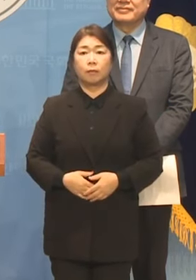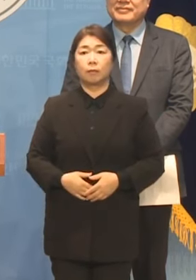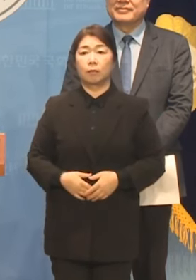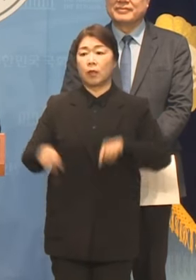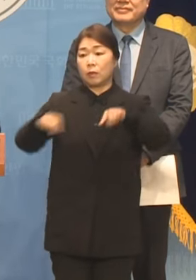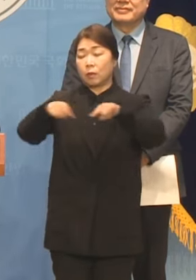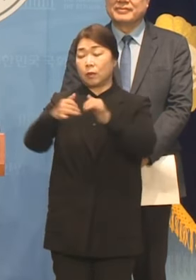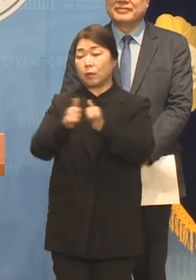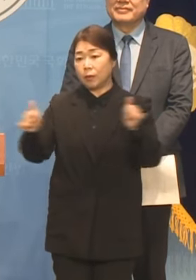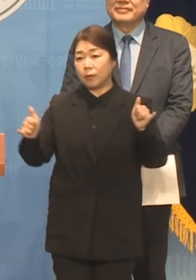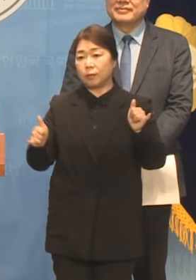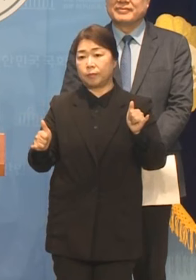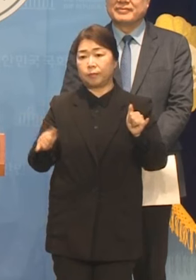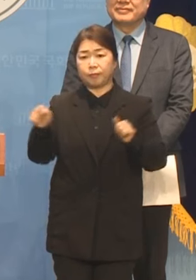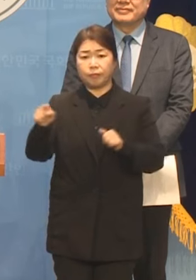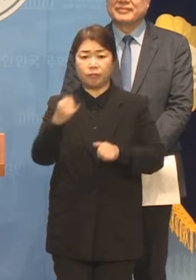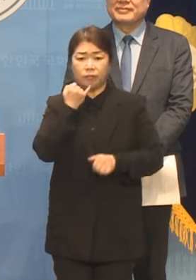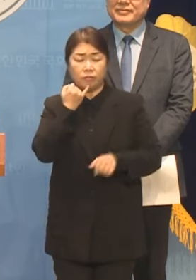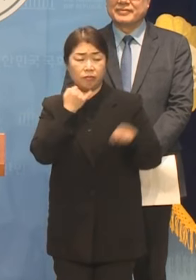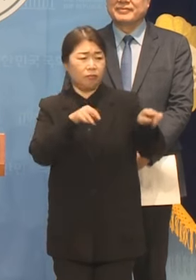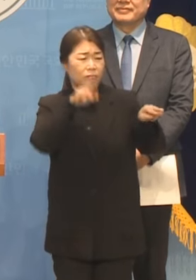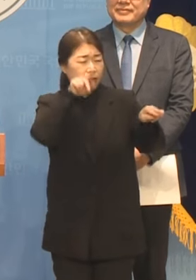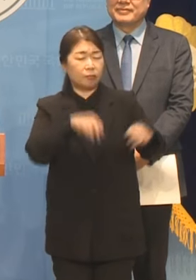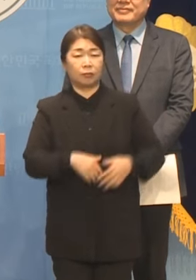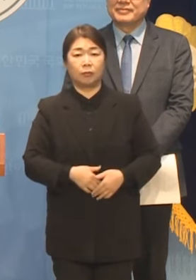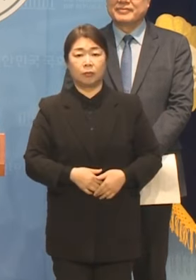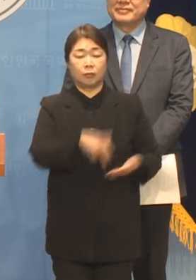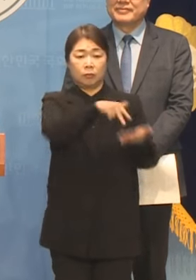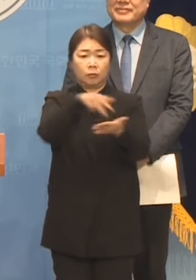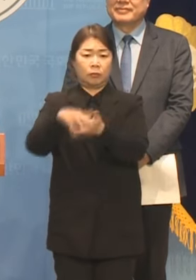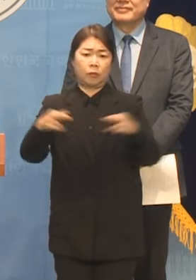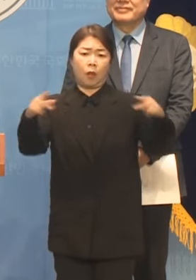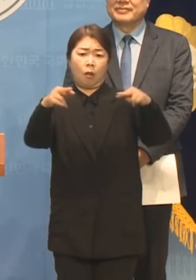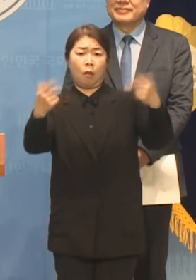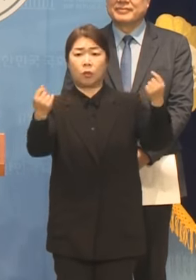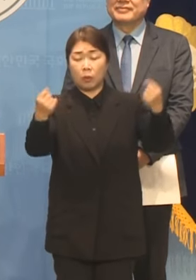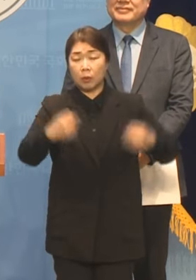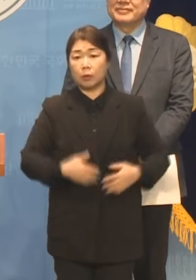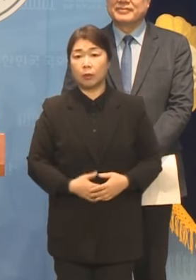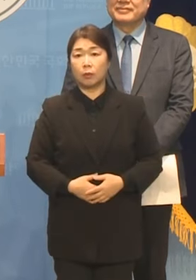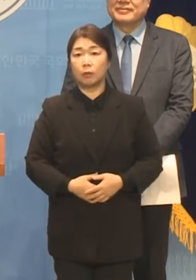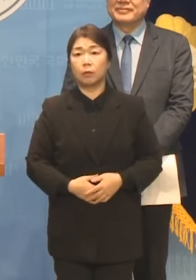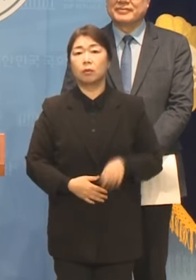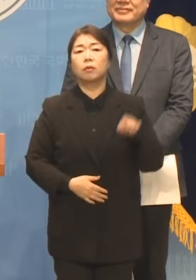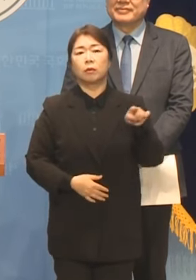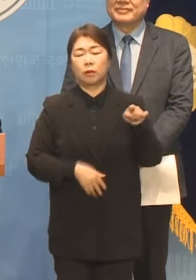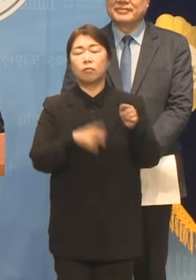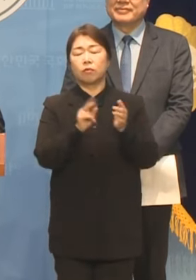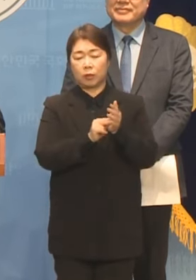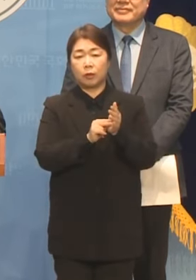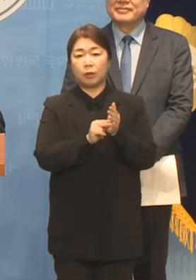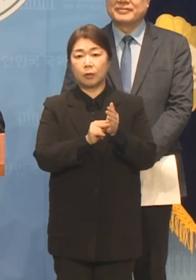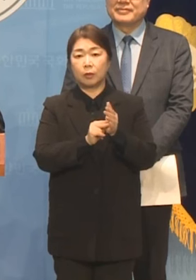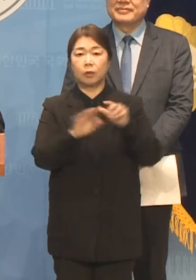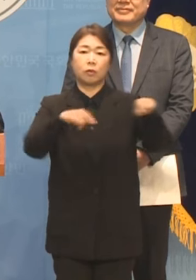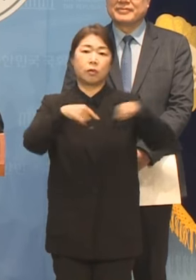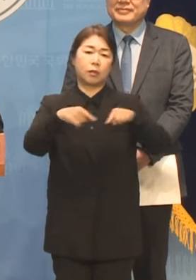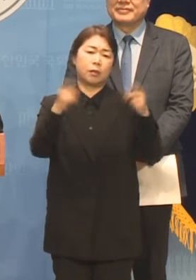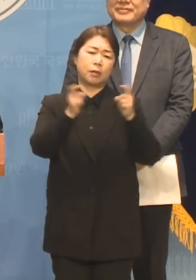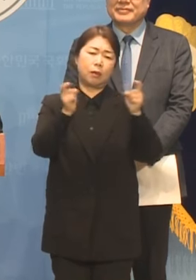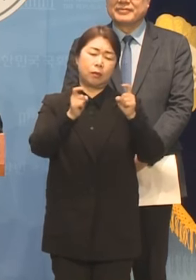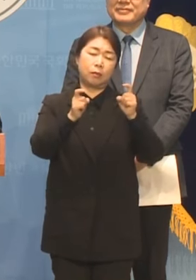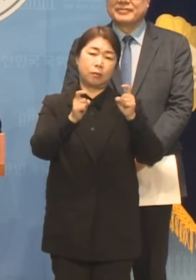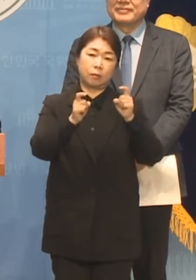정치권에 내로남불이 만연해 있습니다 내로남불은 그 자체로 정치권의 싸움에